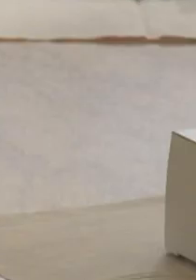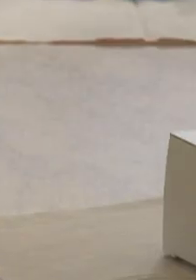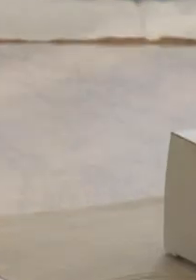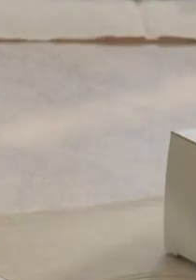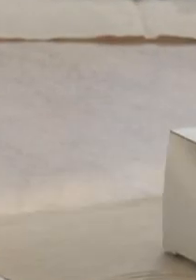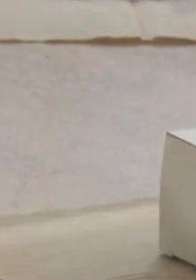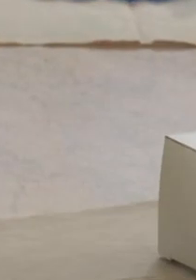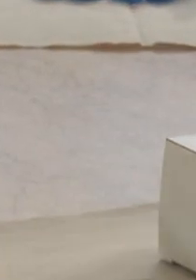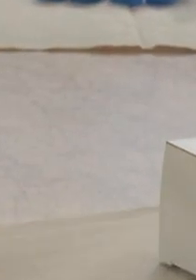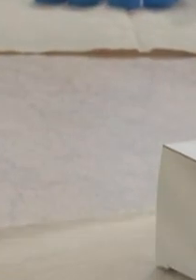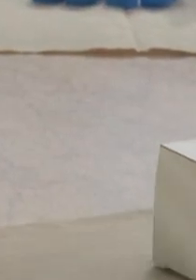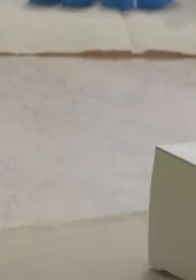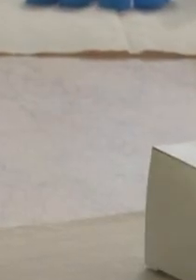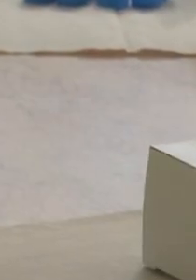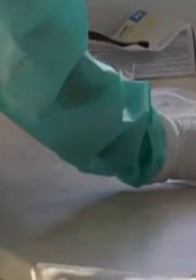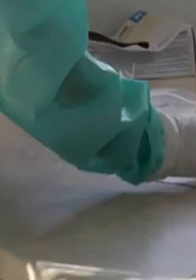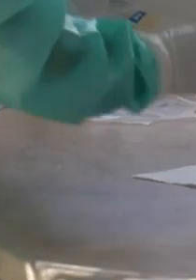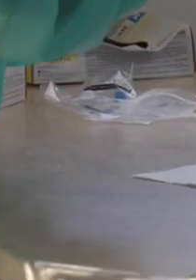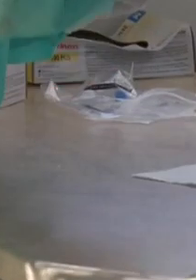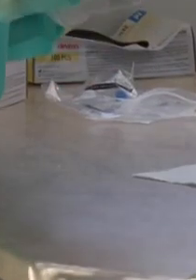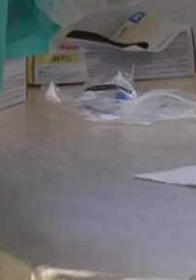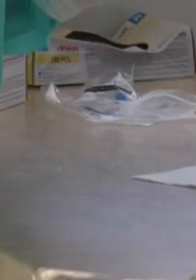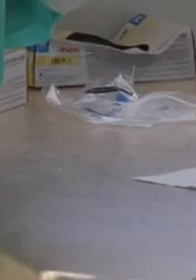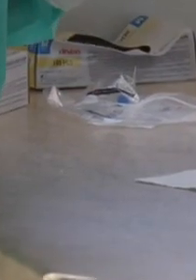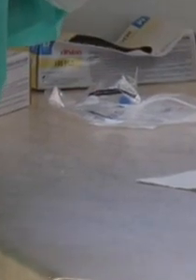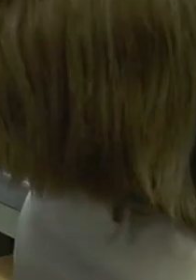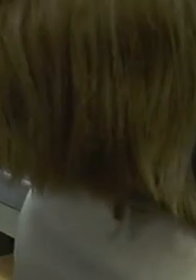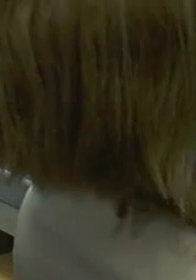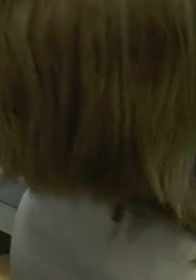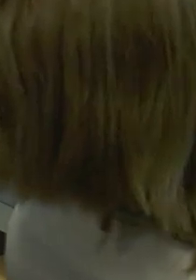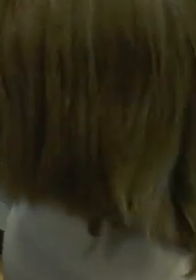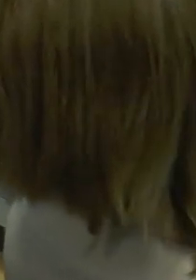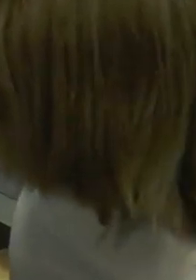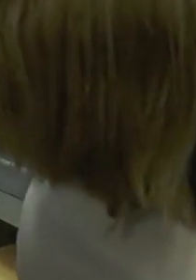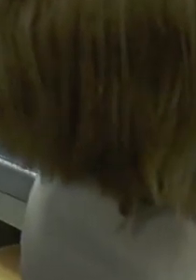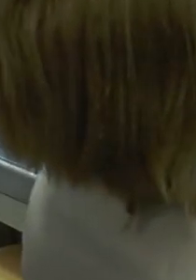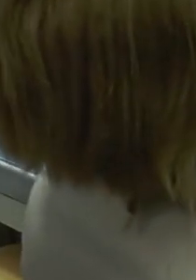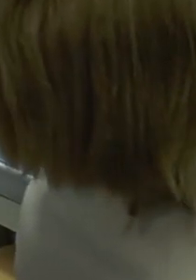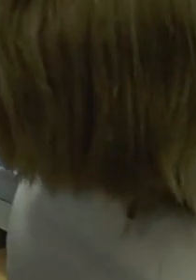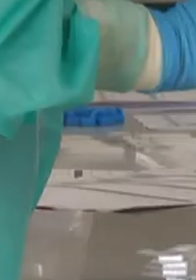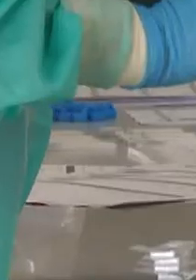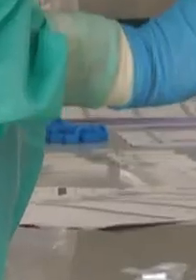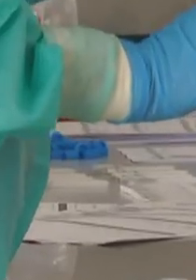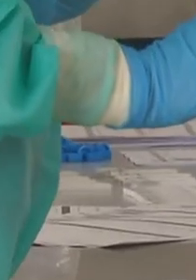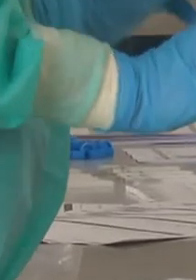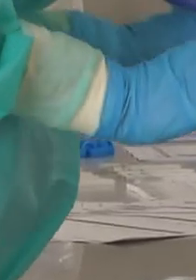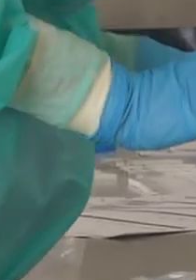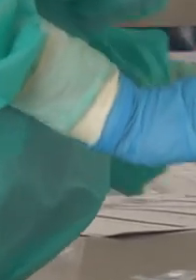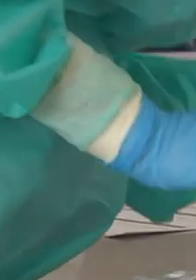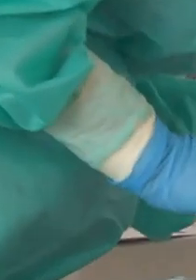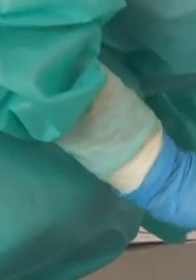scontro non ininfluente quello in atto che incide sullo screening della pandemia il cui picco è atteso fra poco più di due settimane